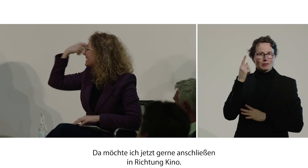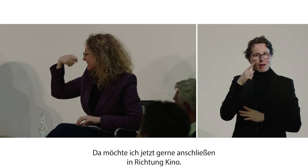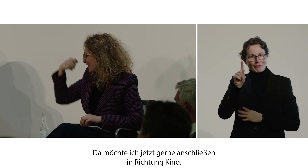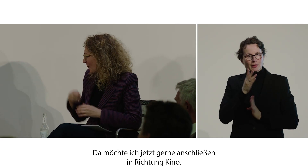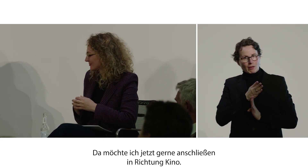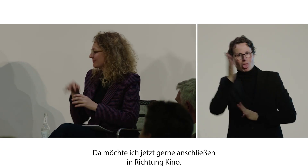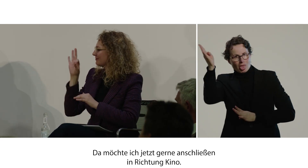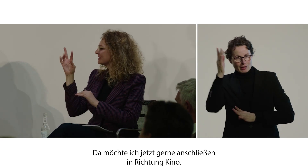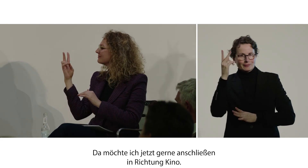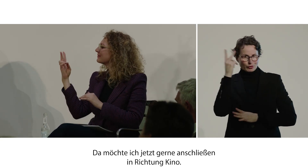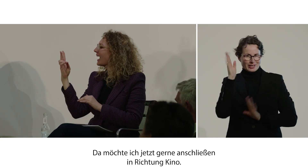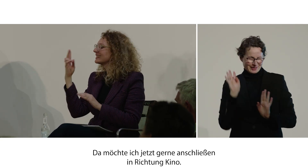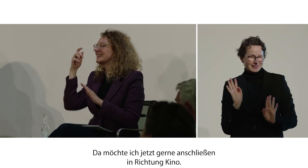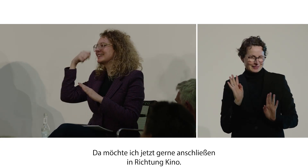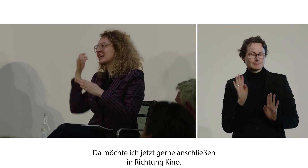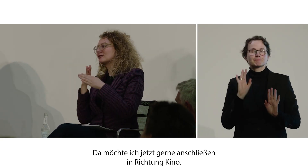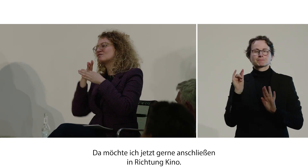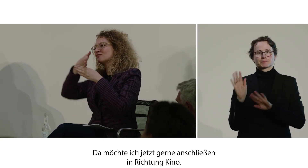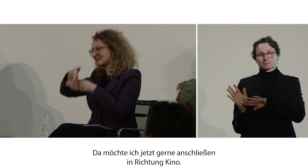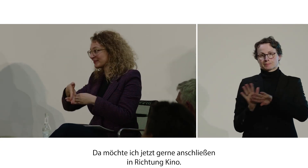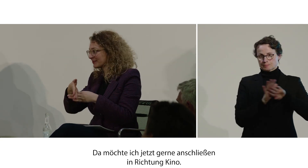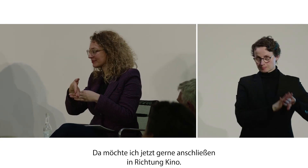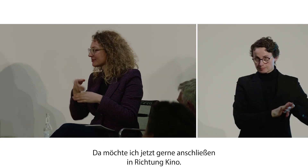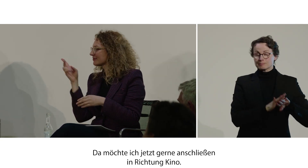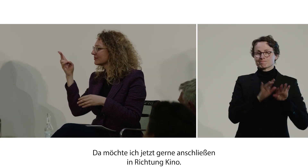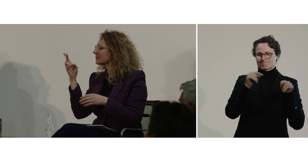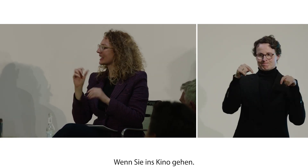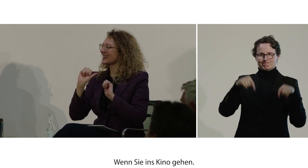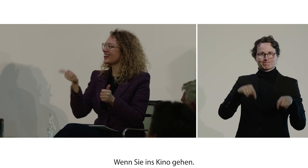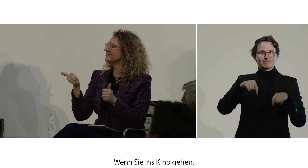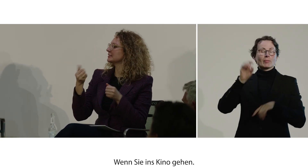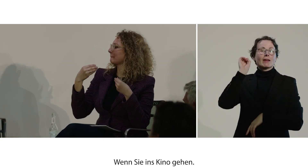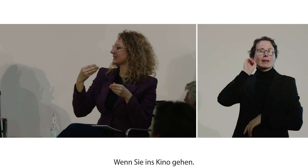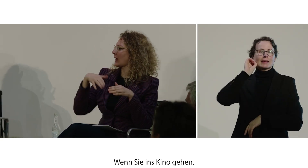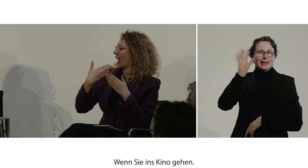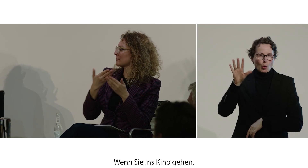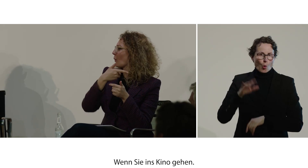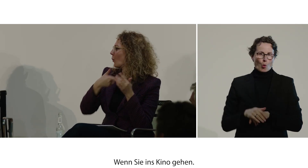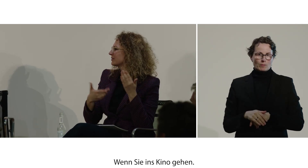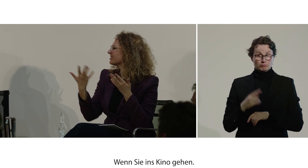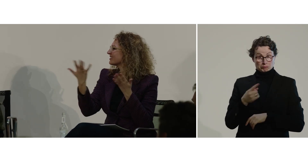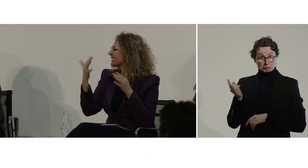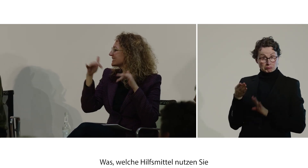Da möchte ich jetzt gerne anschließen in Richtung Kino. Wenn Sie ins Kino gehen,